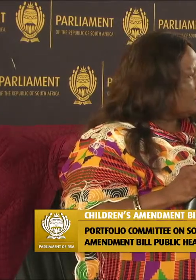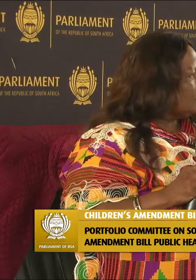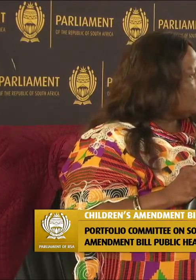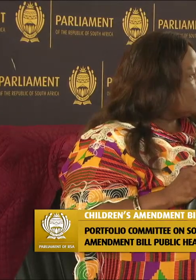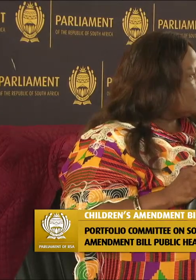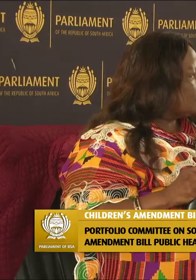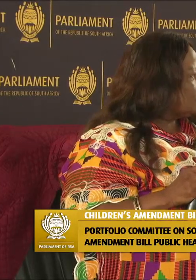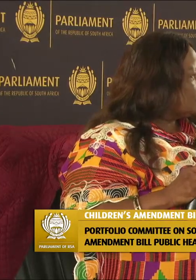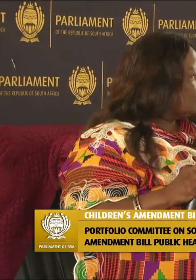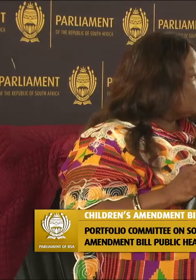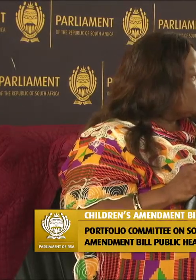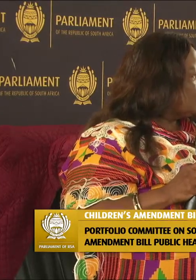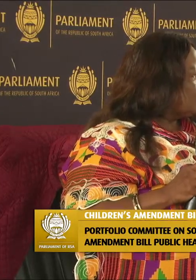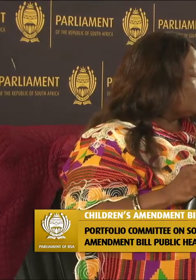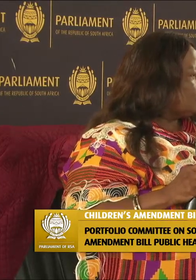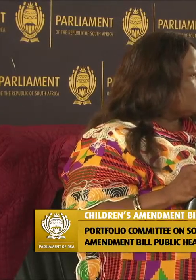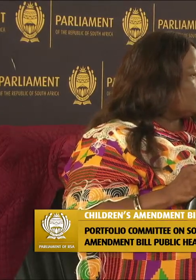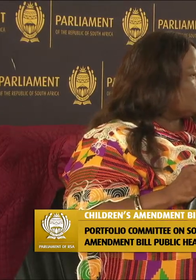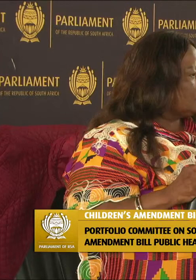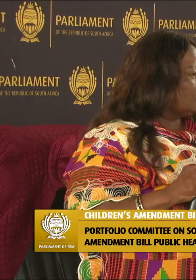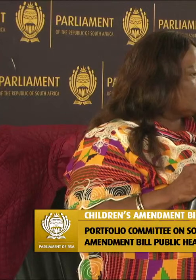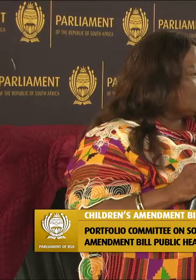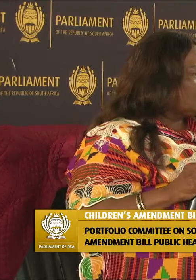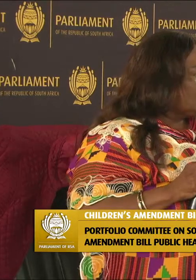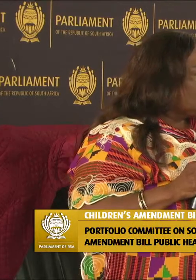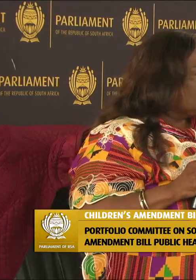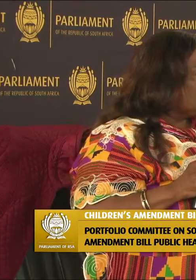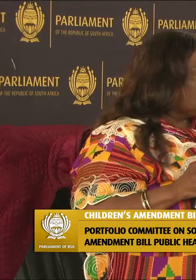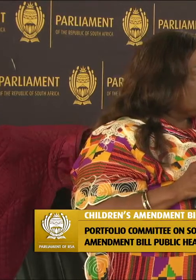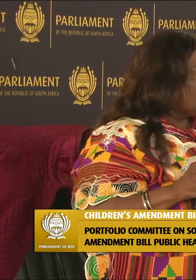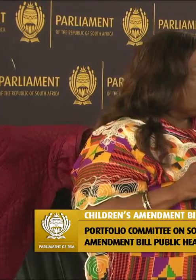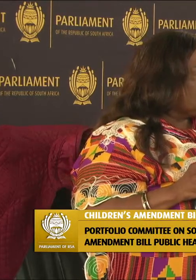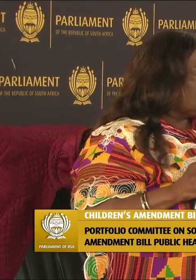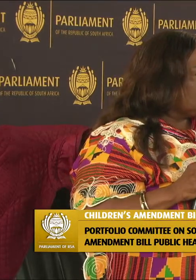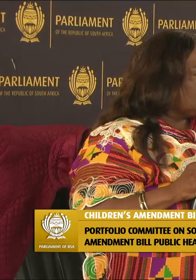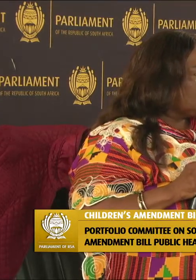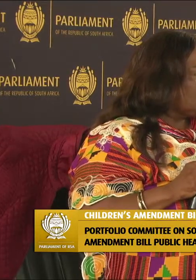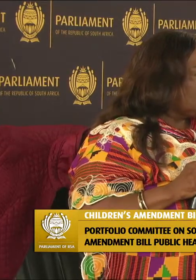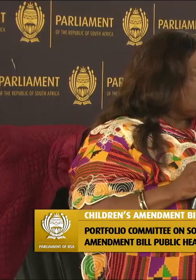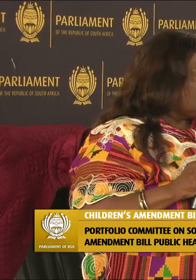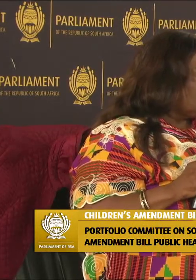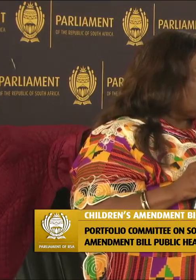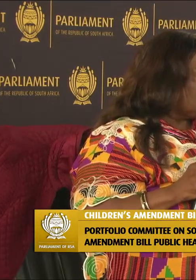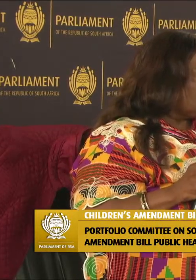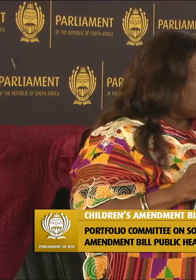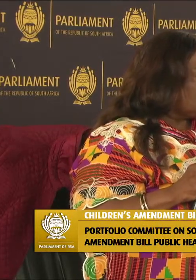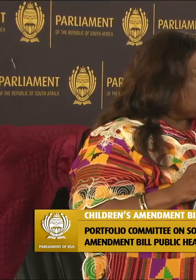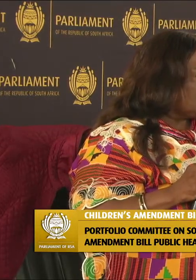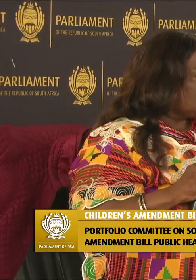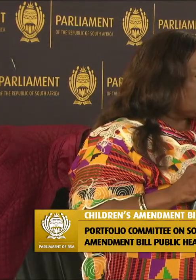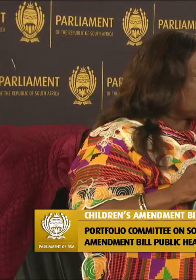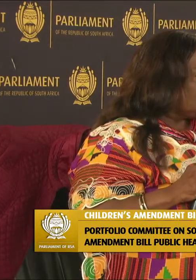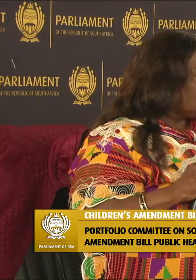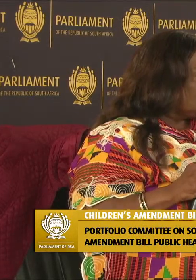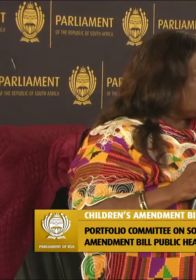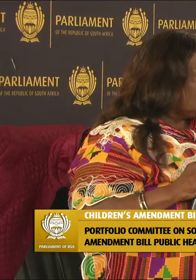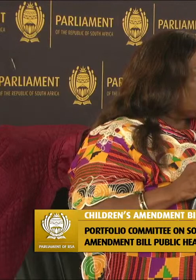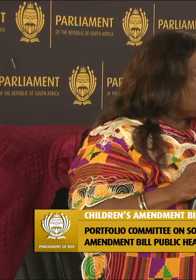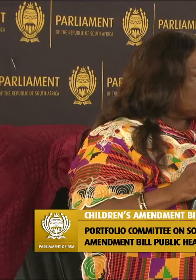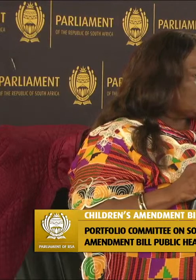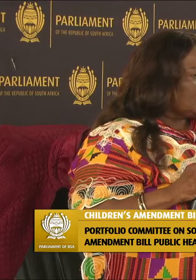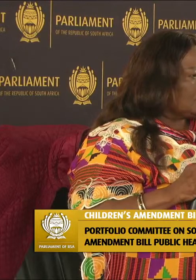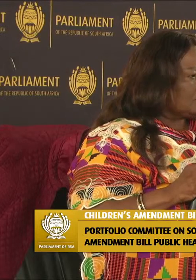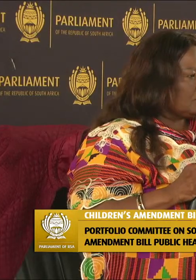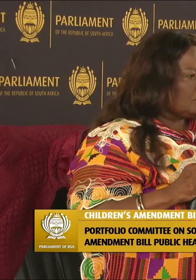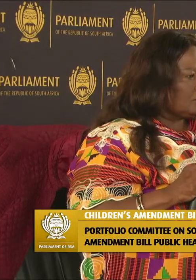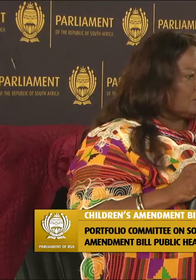noma into engaba namagama abanye abantu ezokufaka enkingeni ungayikhulumi lapha ngaphambili sizocela uye lapha